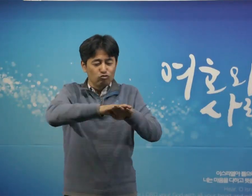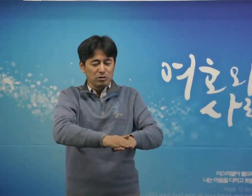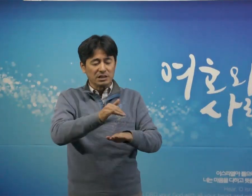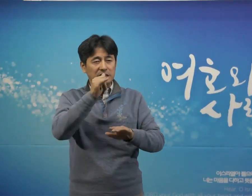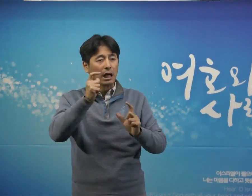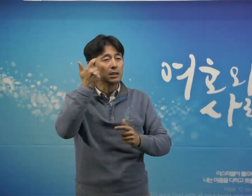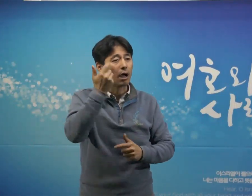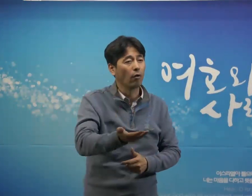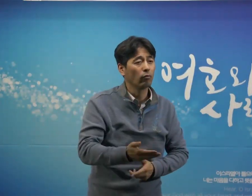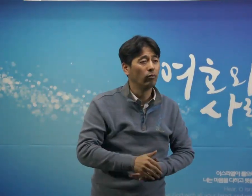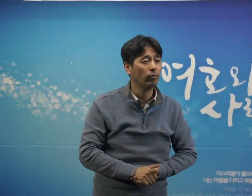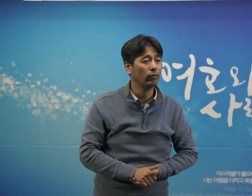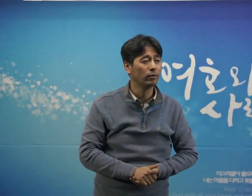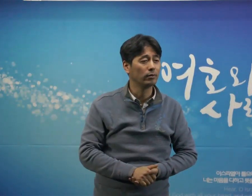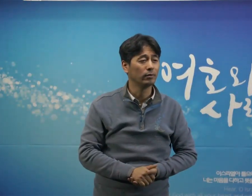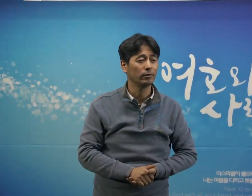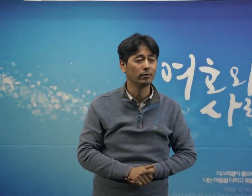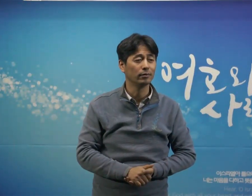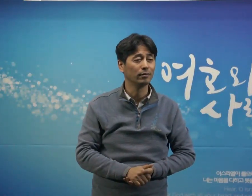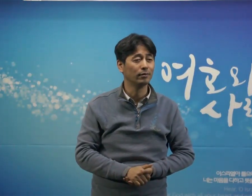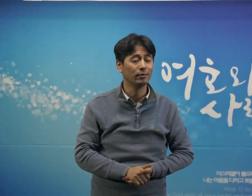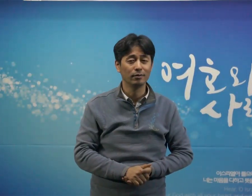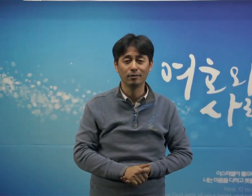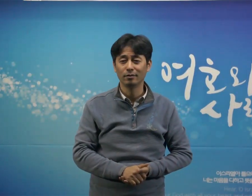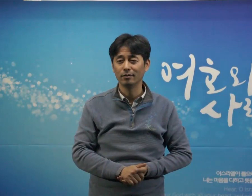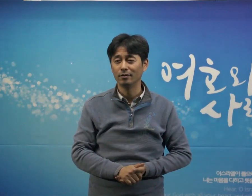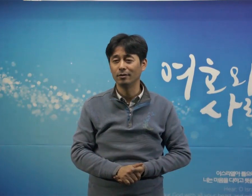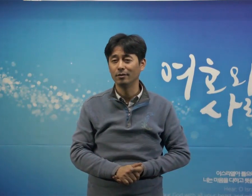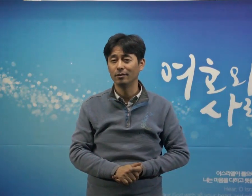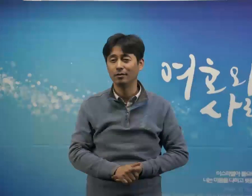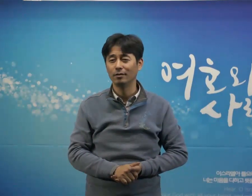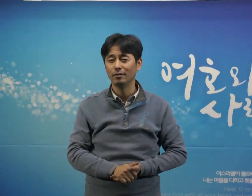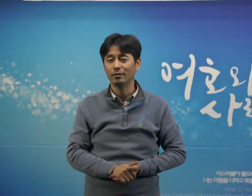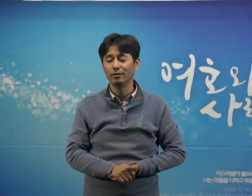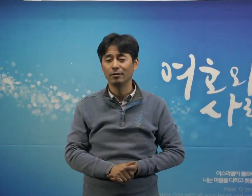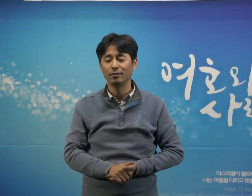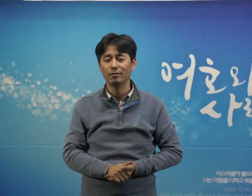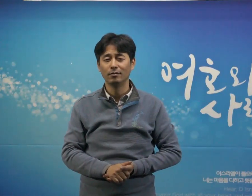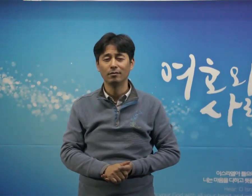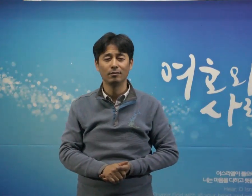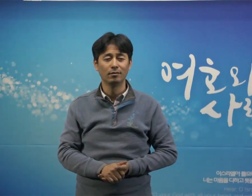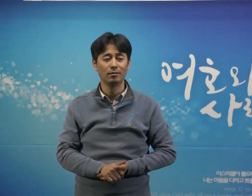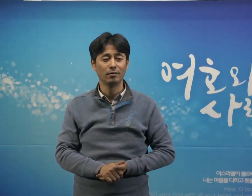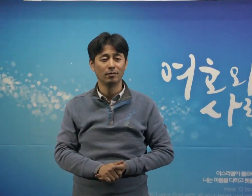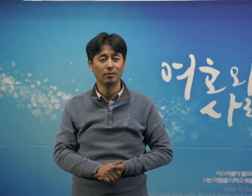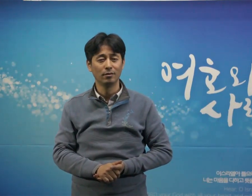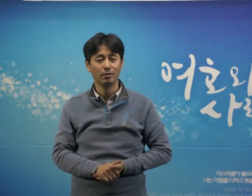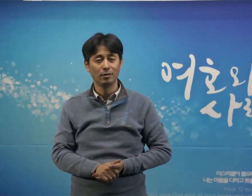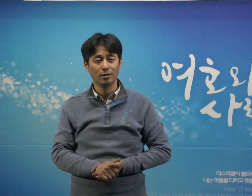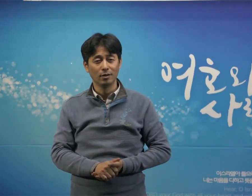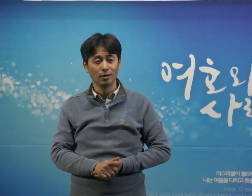나 사이에 혹시 우상이나 다른 어떤 물건을 두고 있는 것은 아닌지 확인해 봐야 합니다.